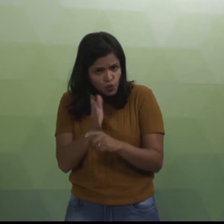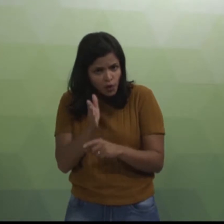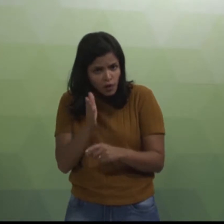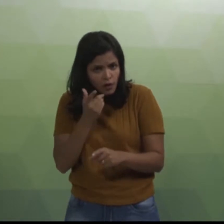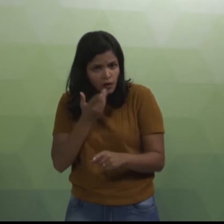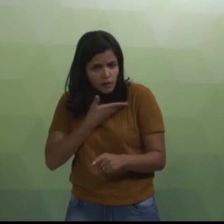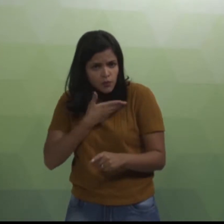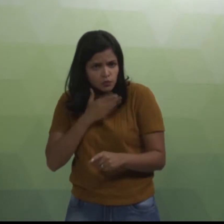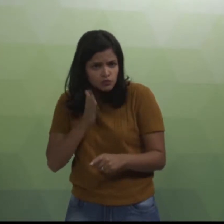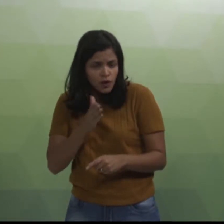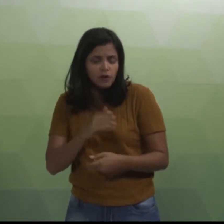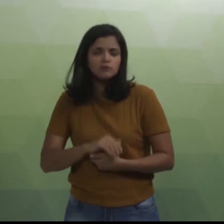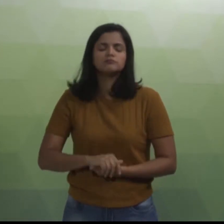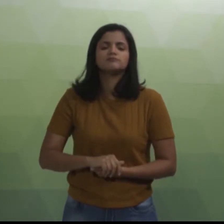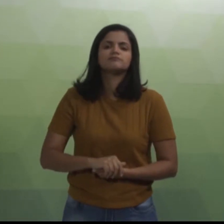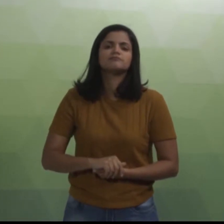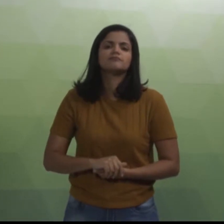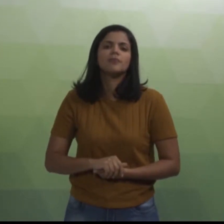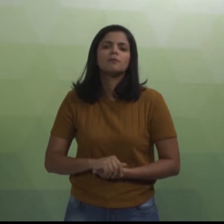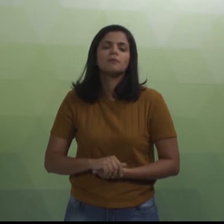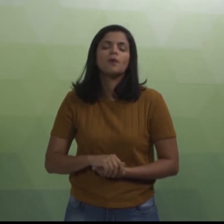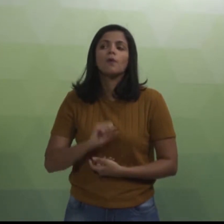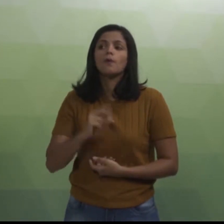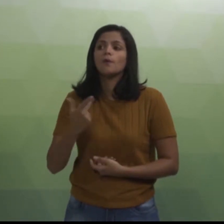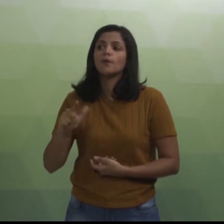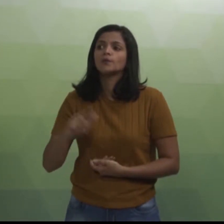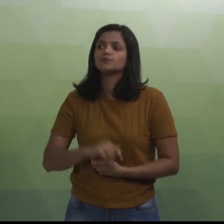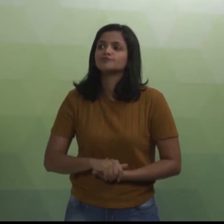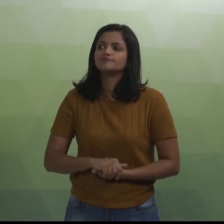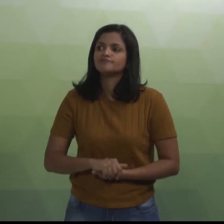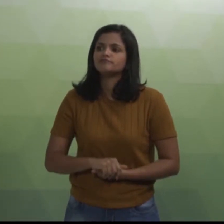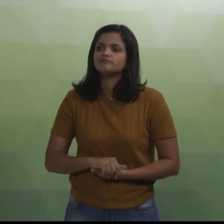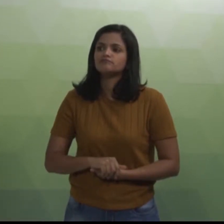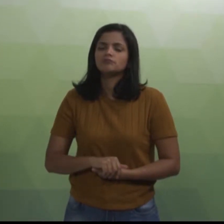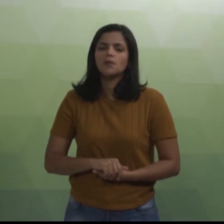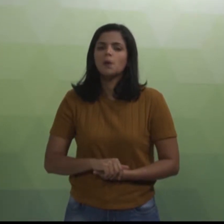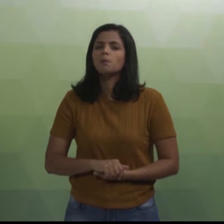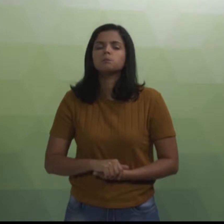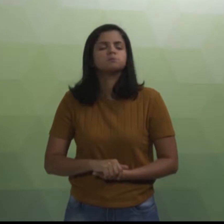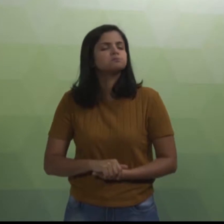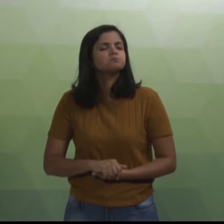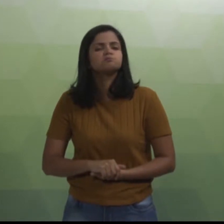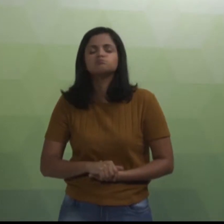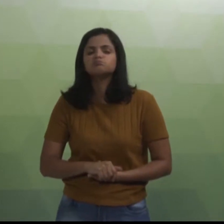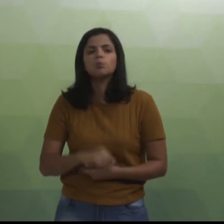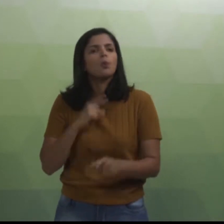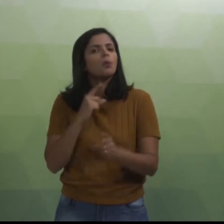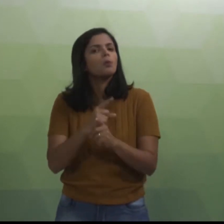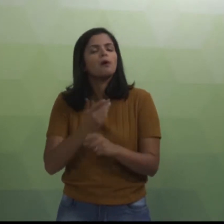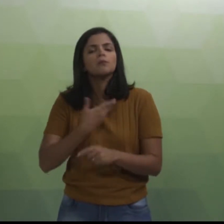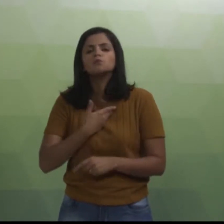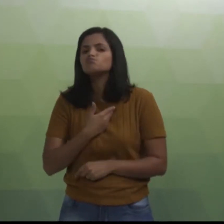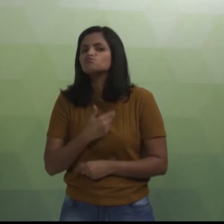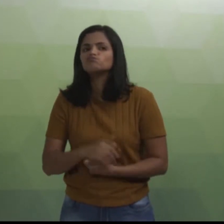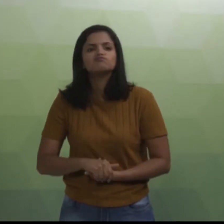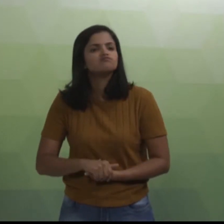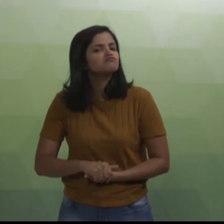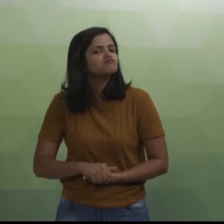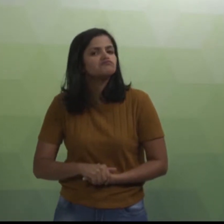Você encontrou seu amigo? Você já o encontrou? Veja outro exemplo. Não encontrei